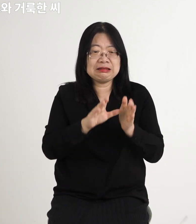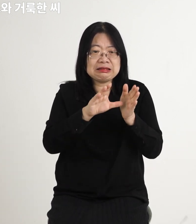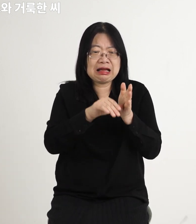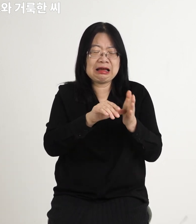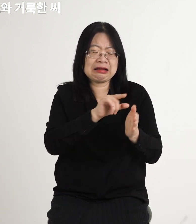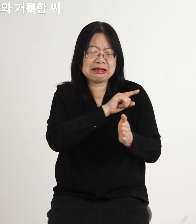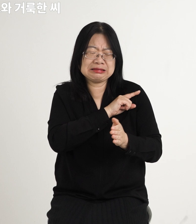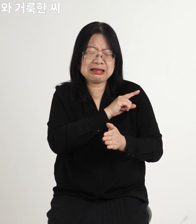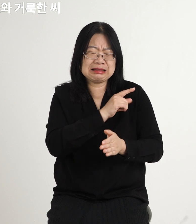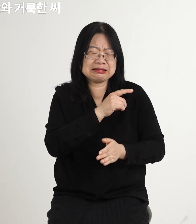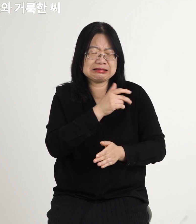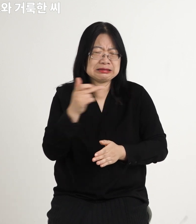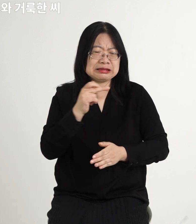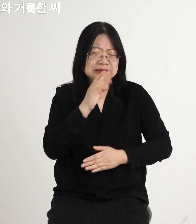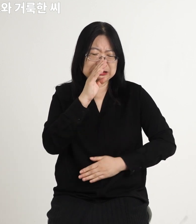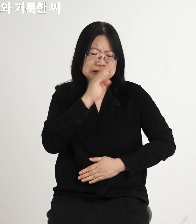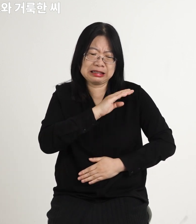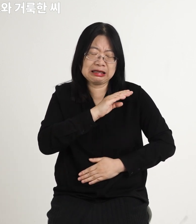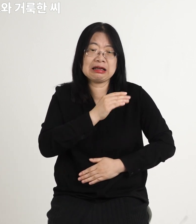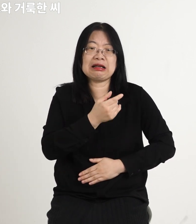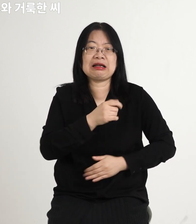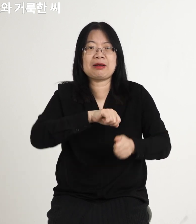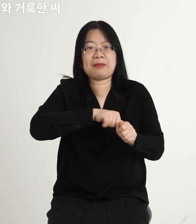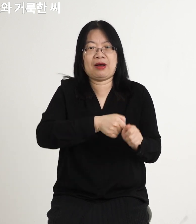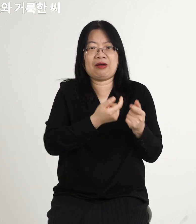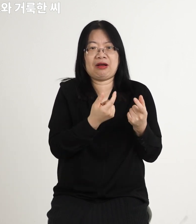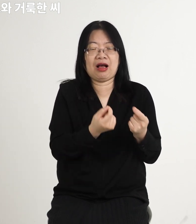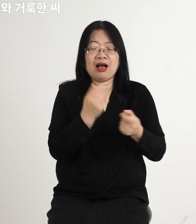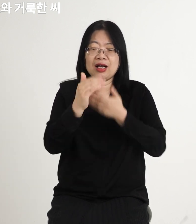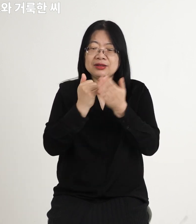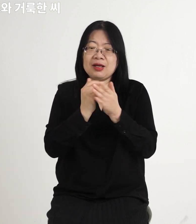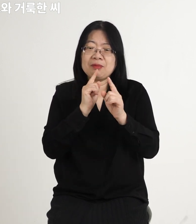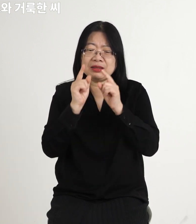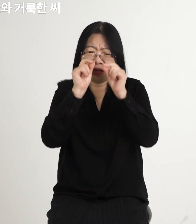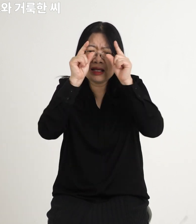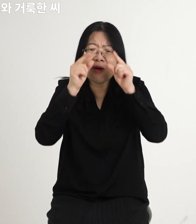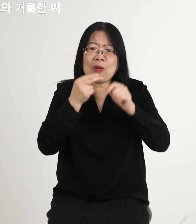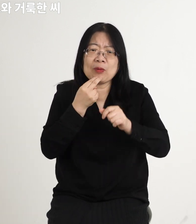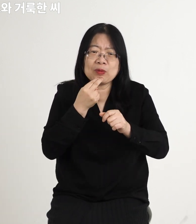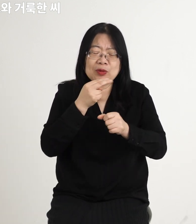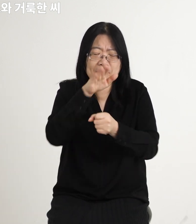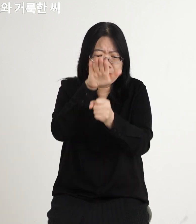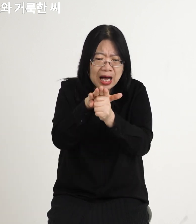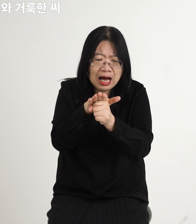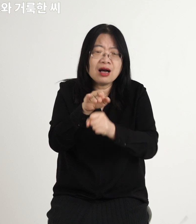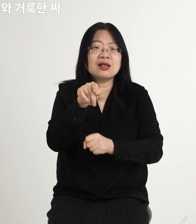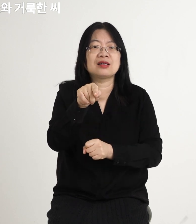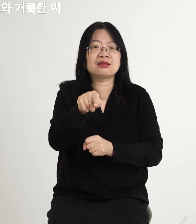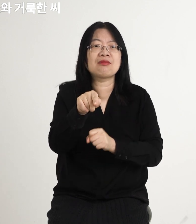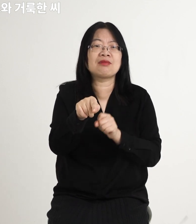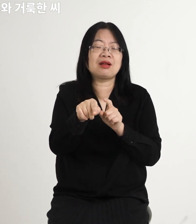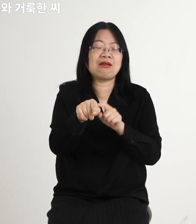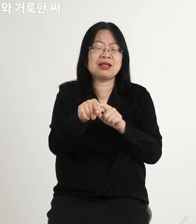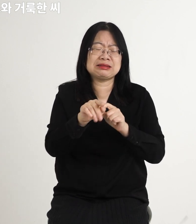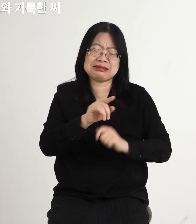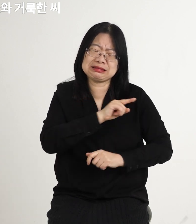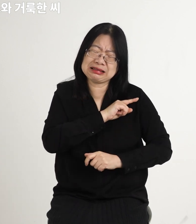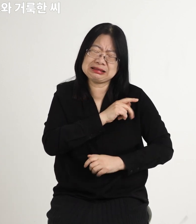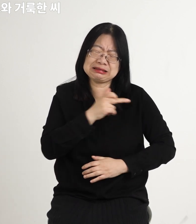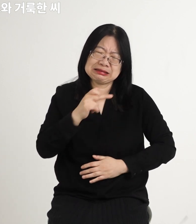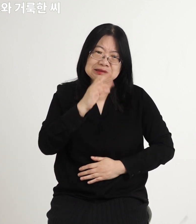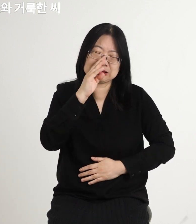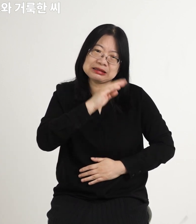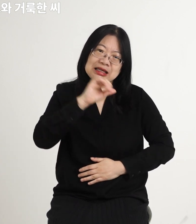큰 재앙이에요. 말씀이 봉해지는 것만큼 큰 재앙이 없죠. 이렇게 해서 그들이 장차